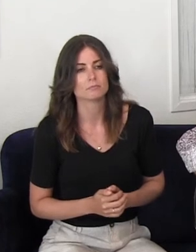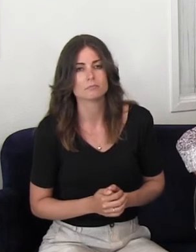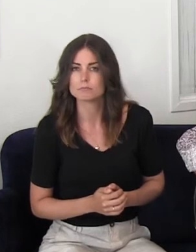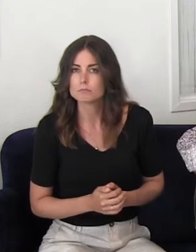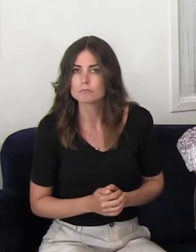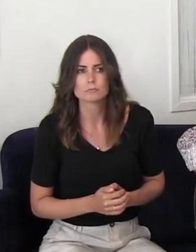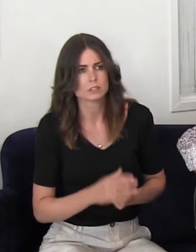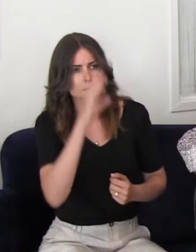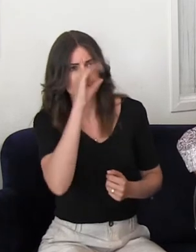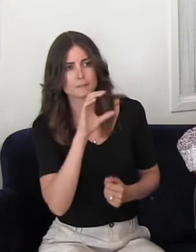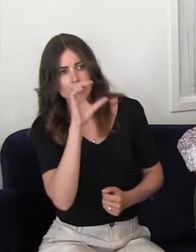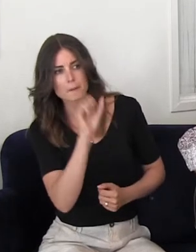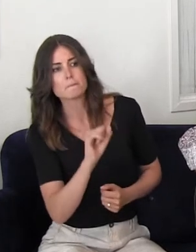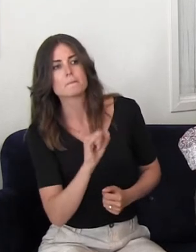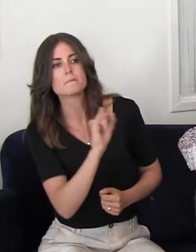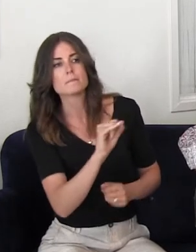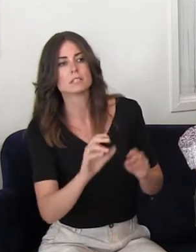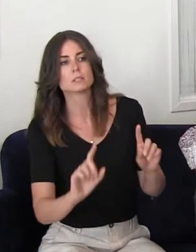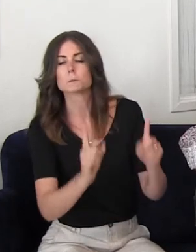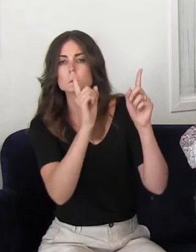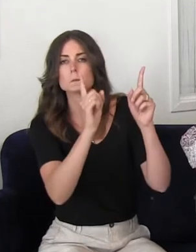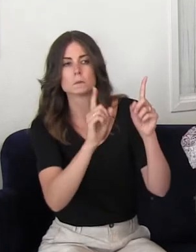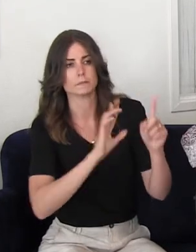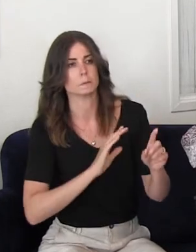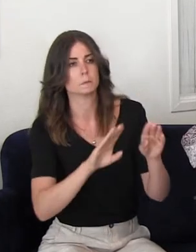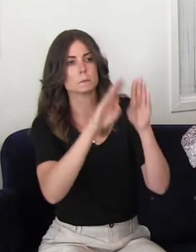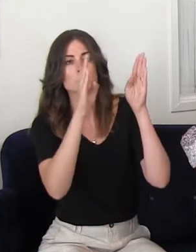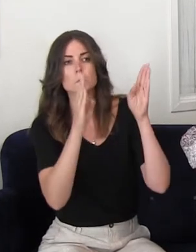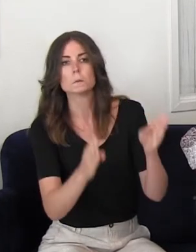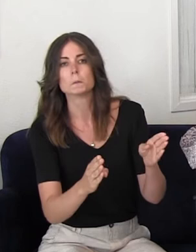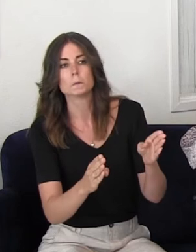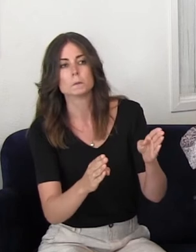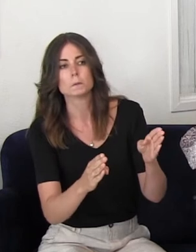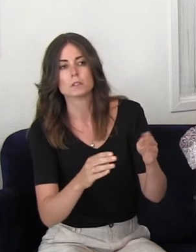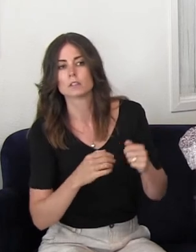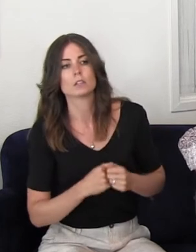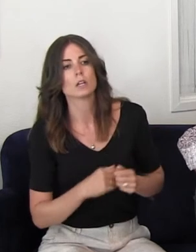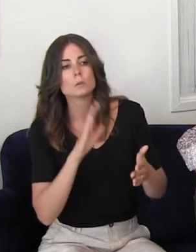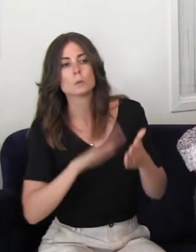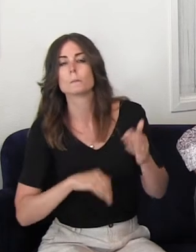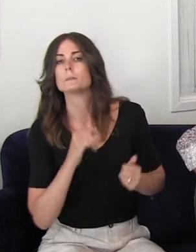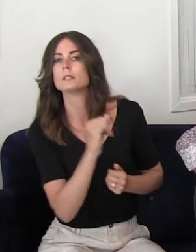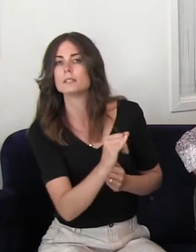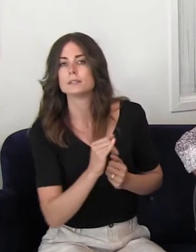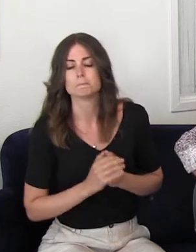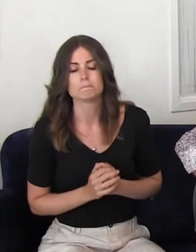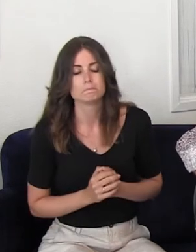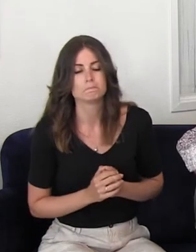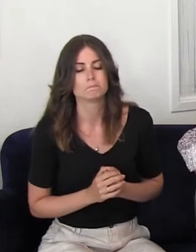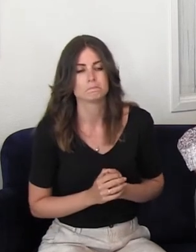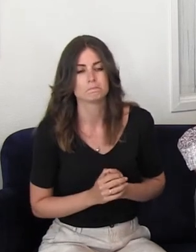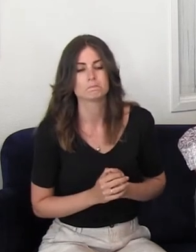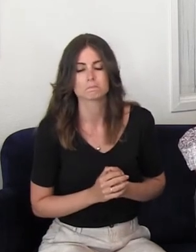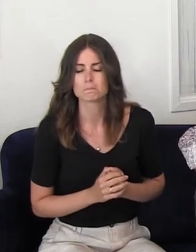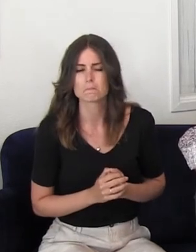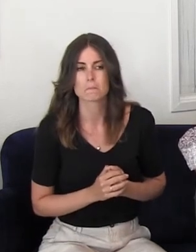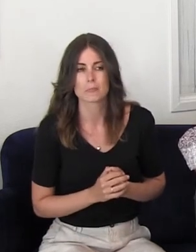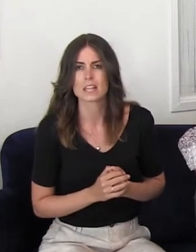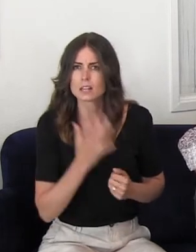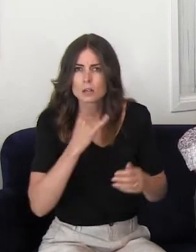Se, här in i skogen med dörren halv på glänt. En stuga där just ingen bor.